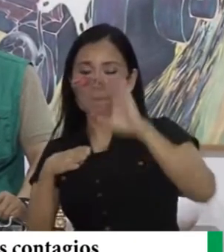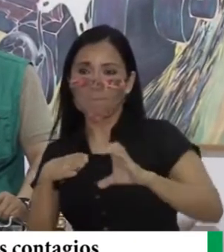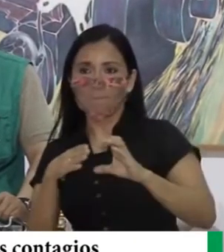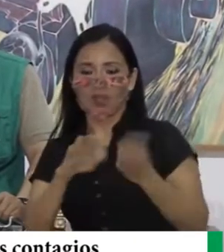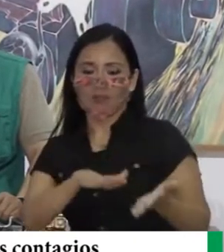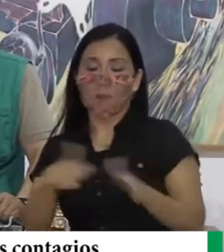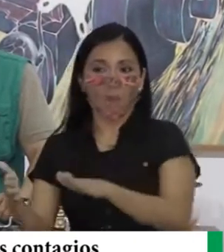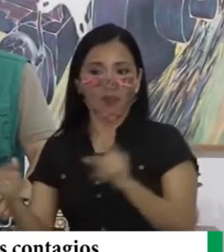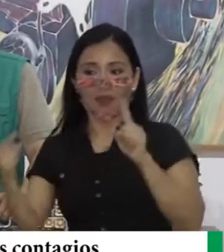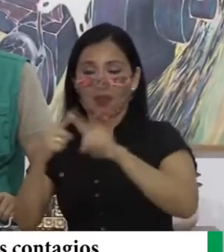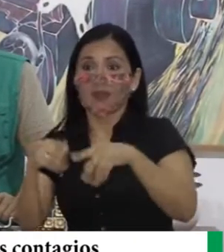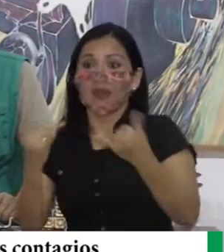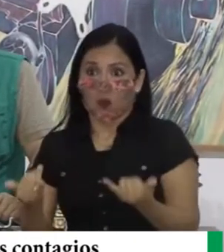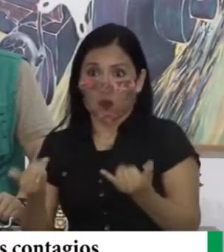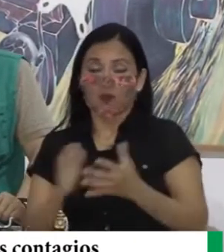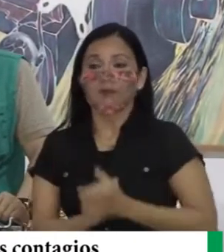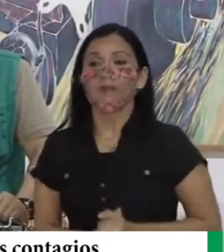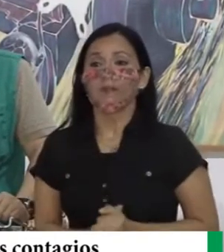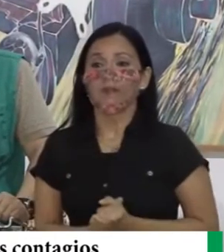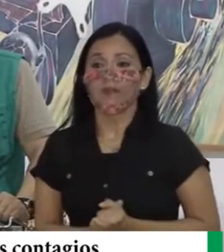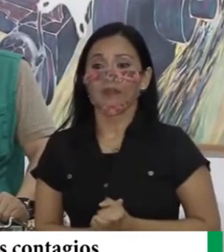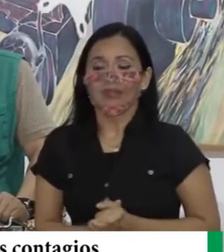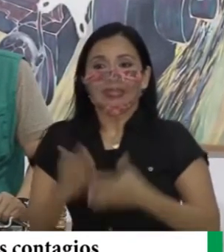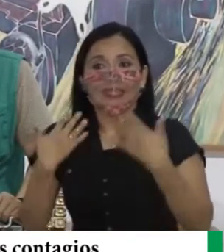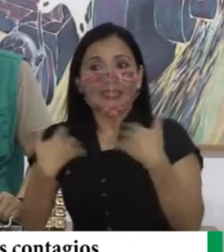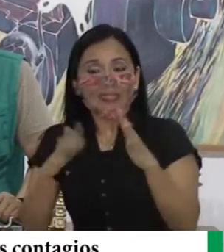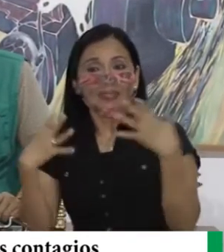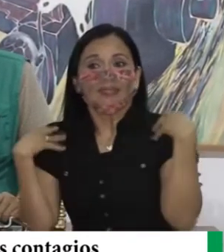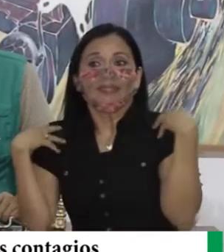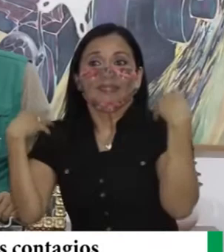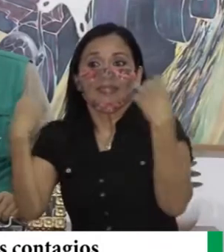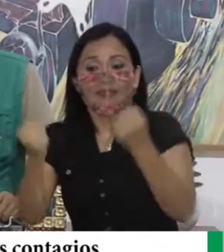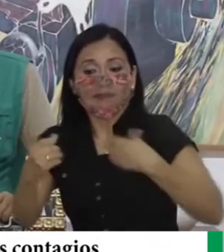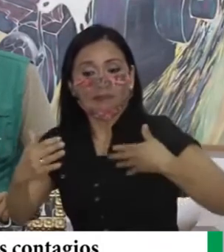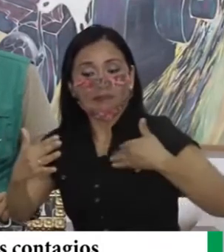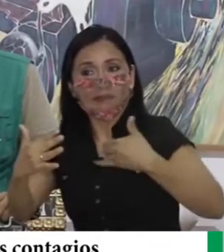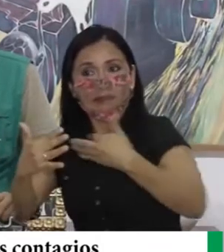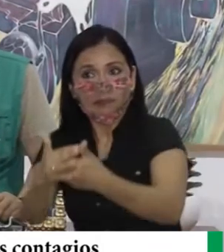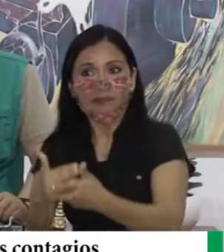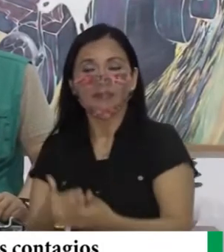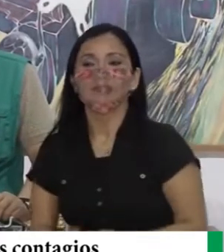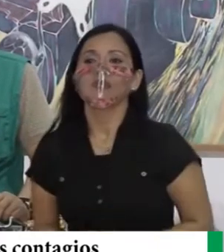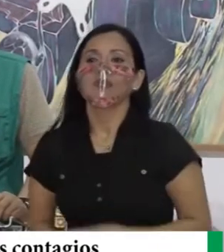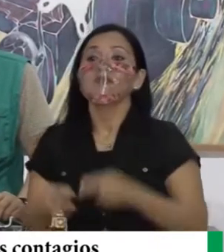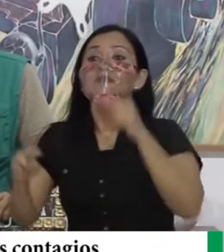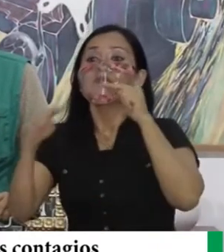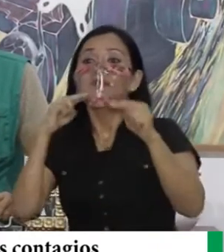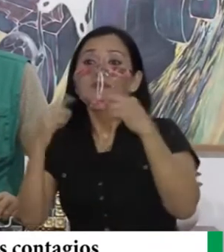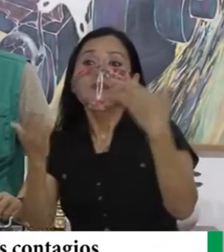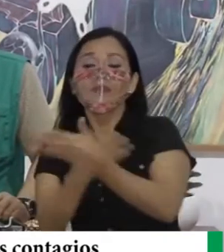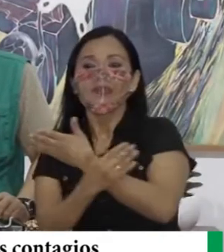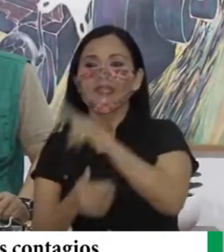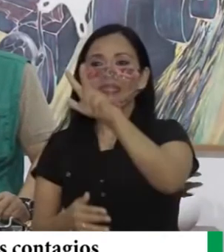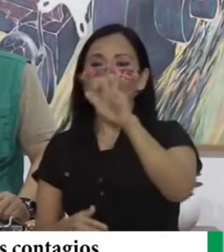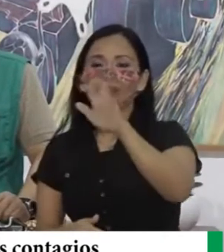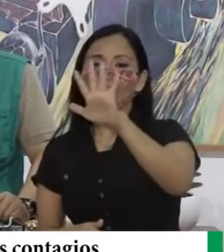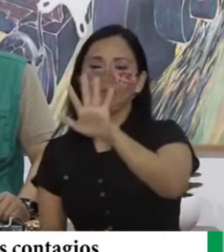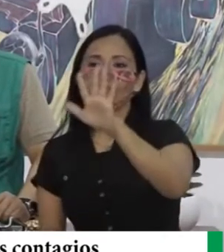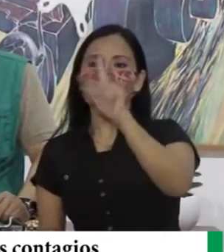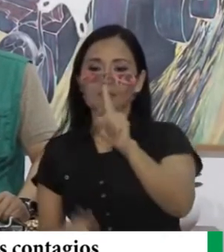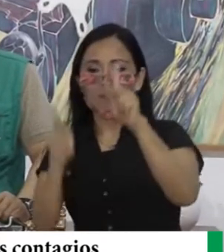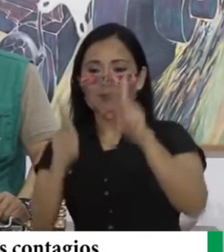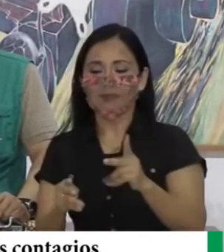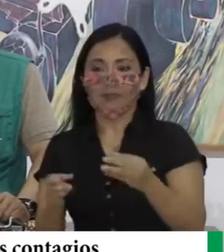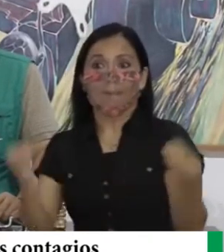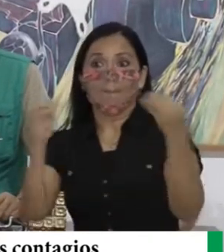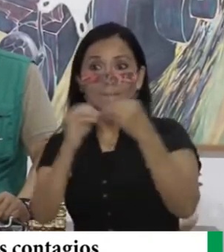el departamento. Sin embargo, vamos haciendo la recuperación nuevamente con buenas noticias de 351 pacientes